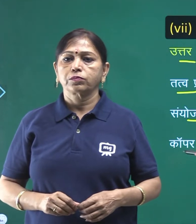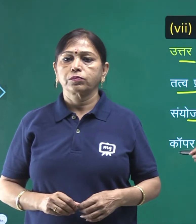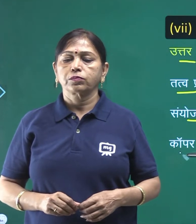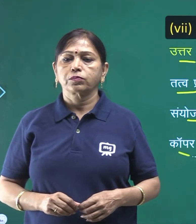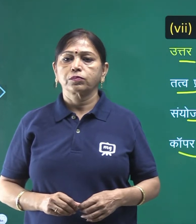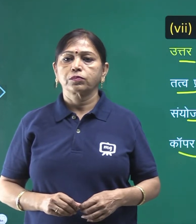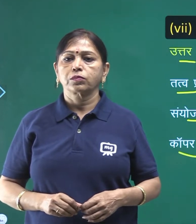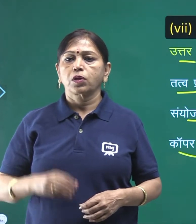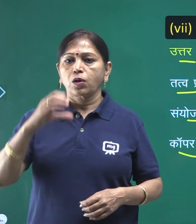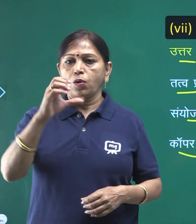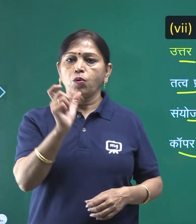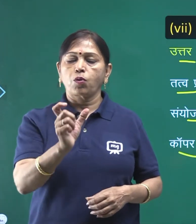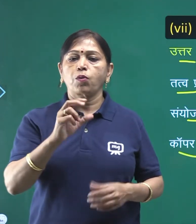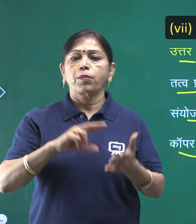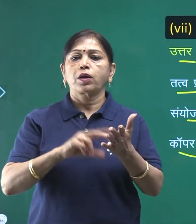कॉपर नाइट्रेट का सूत्र हुआ